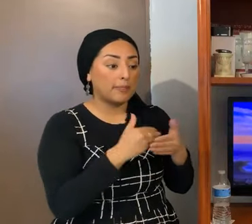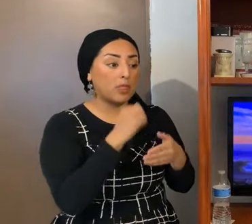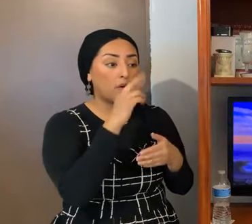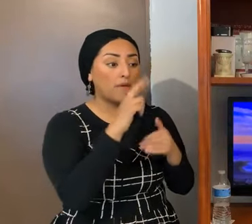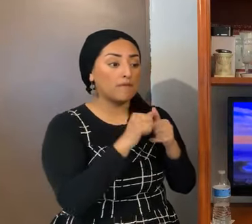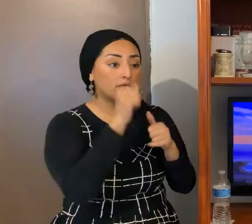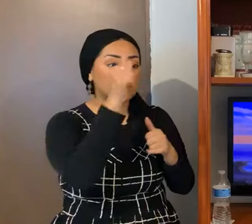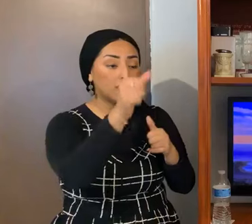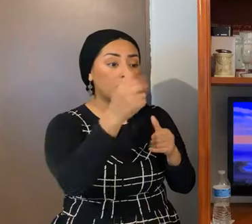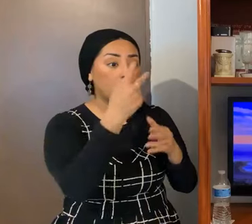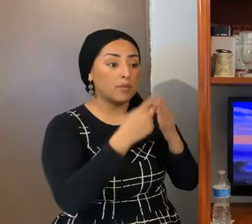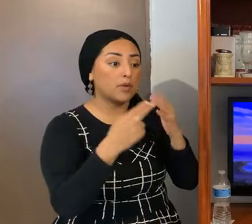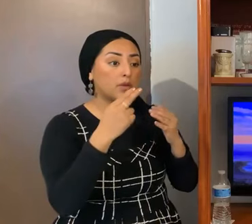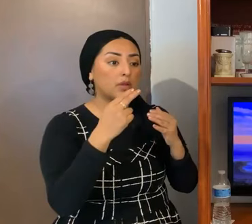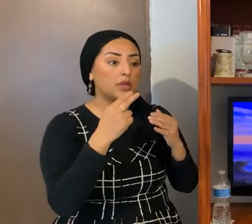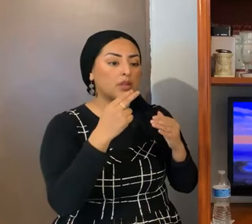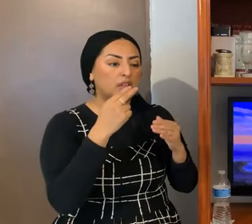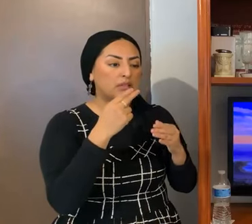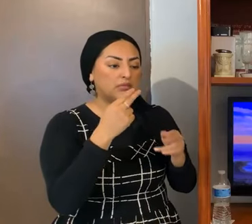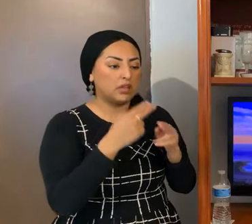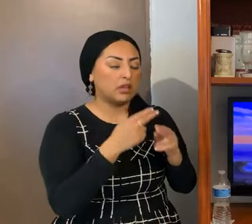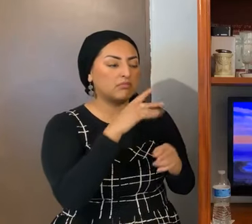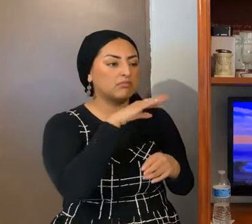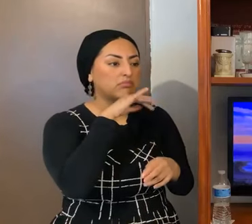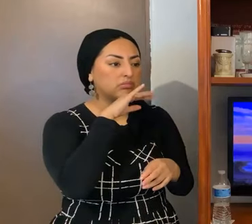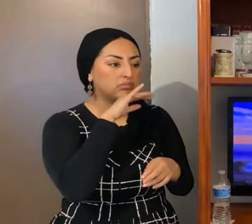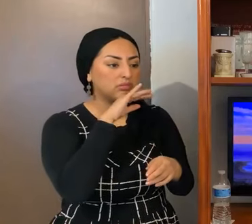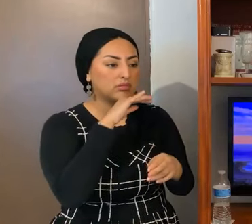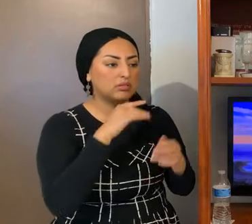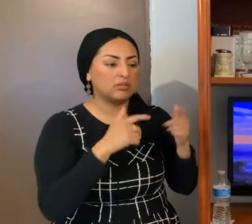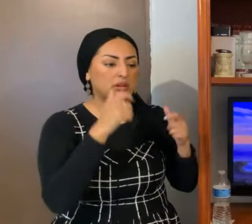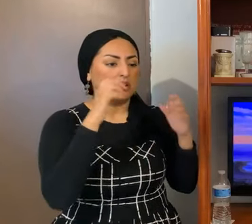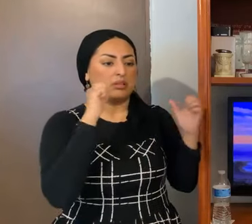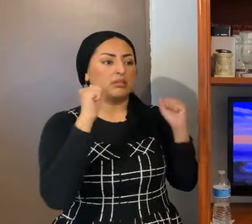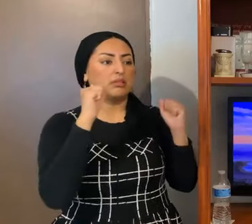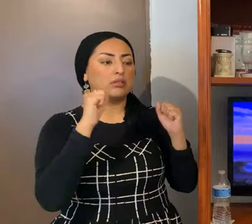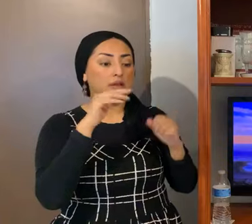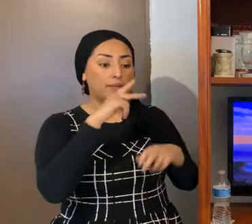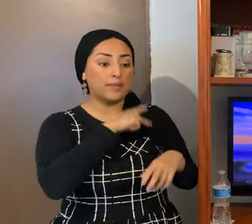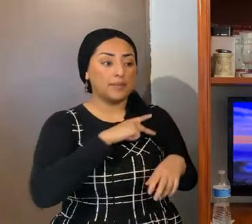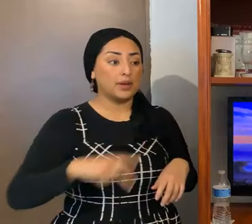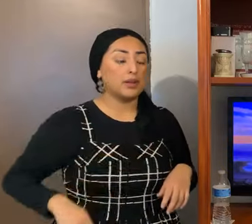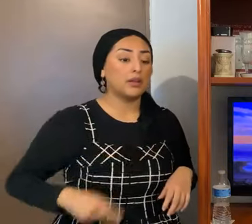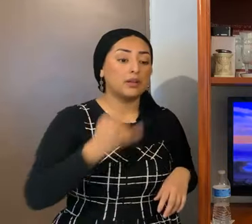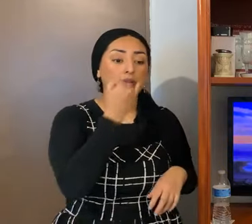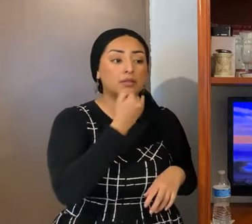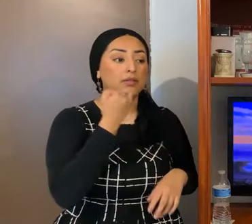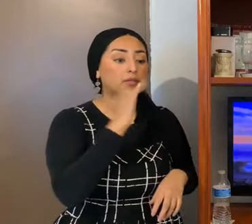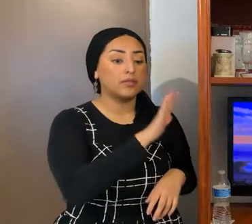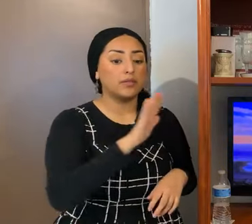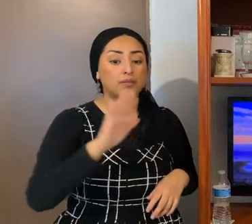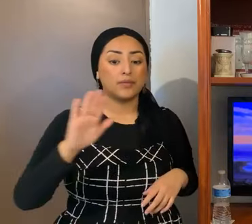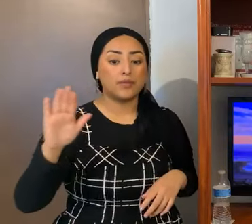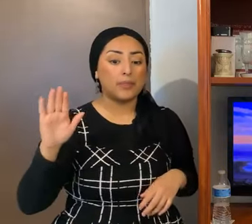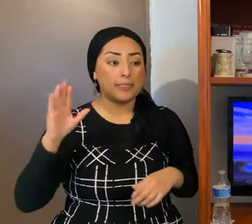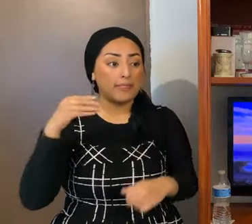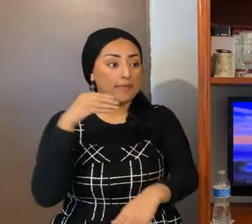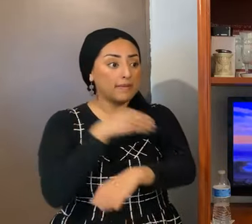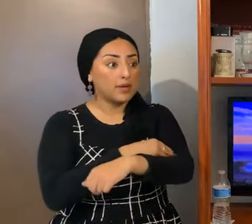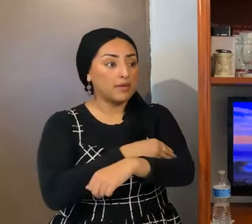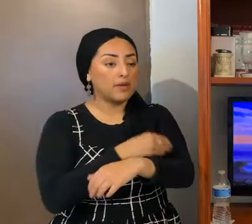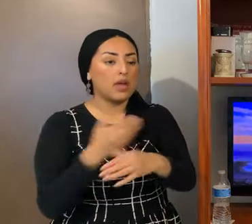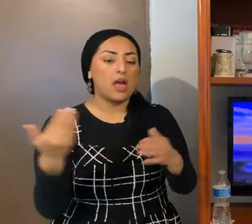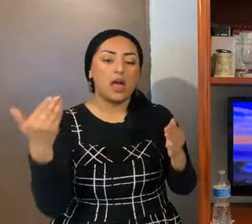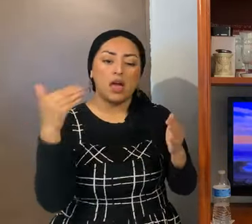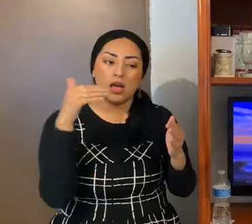ti, amancillada de nombre y grande en turbación. He aquí los príncipes de Israel, cada uno según su poder, se esfuerzan en derramar